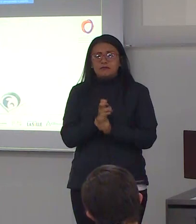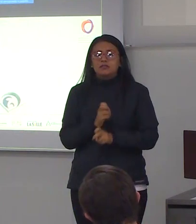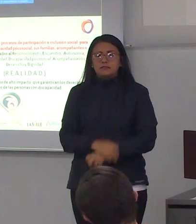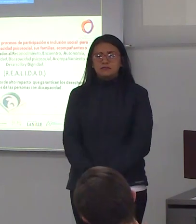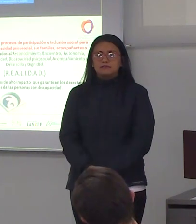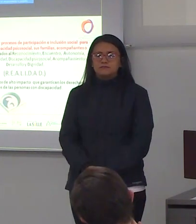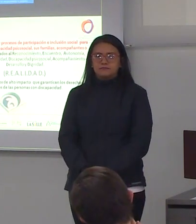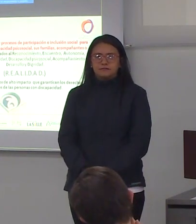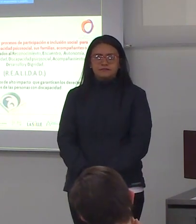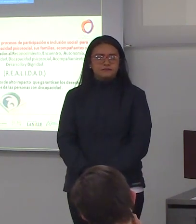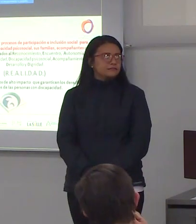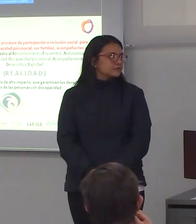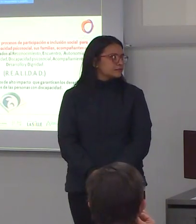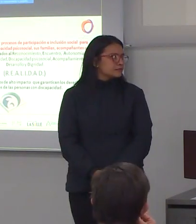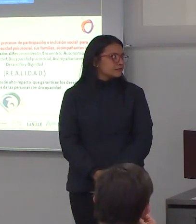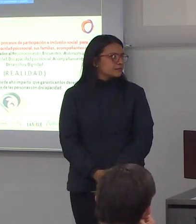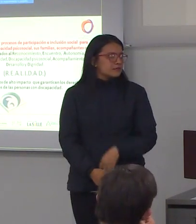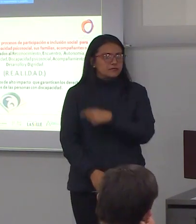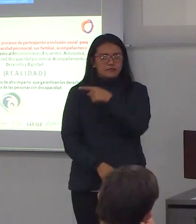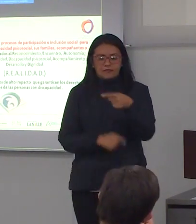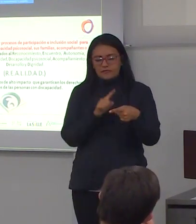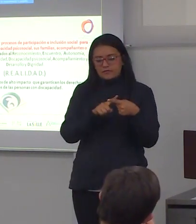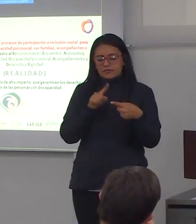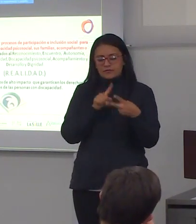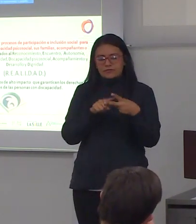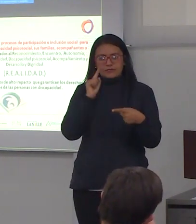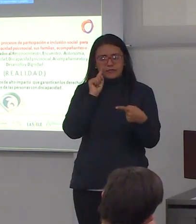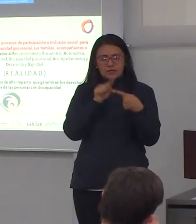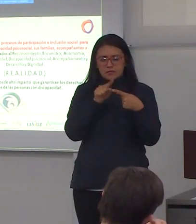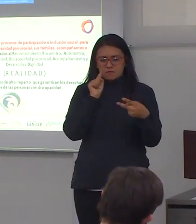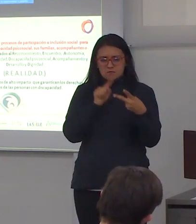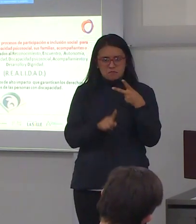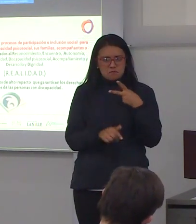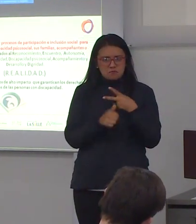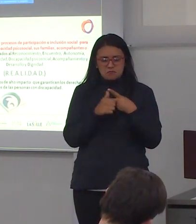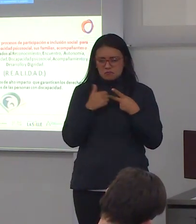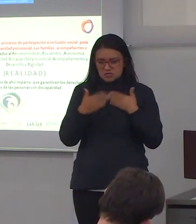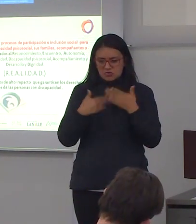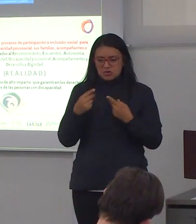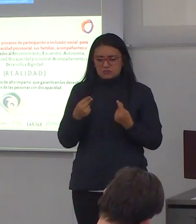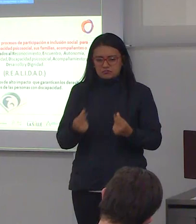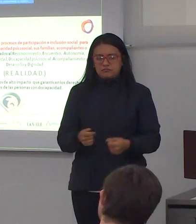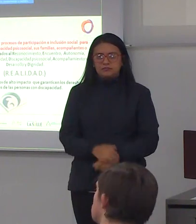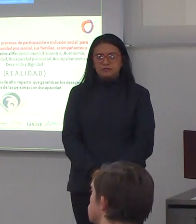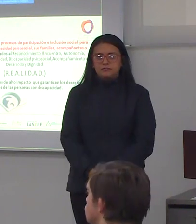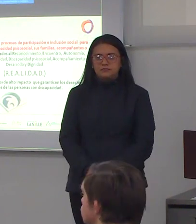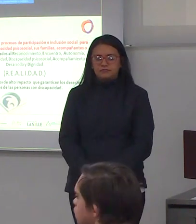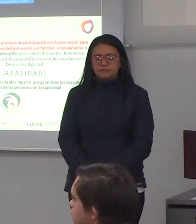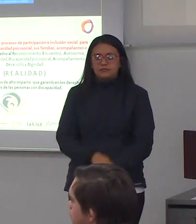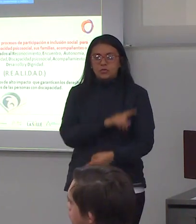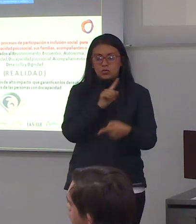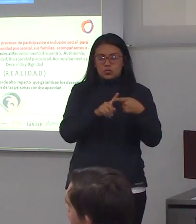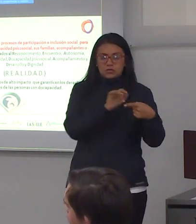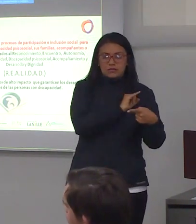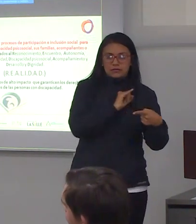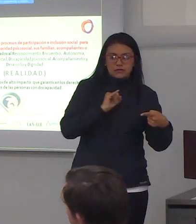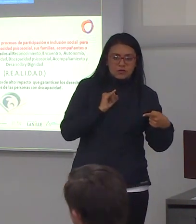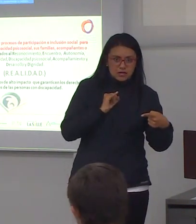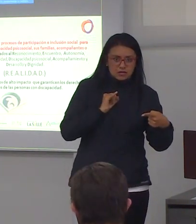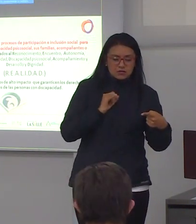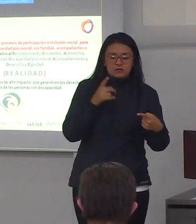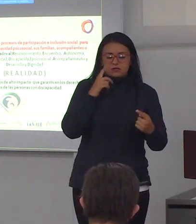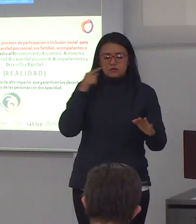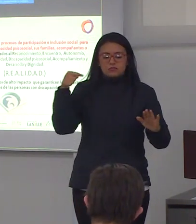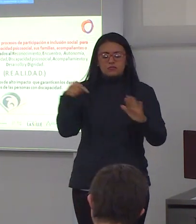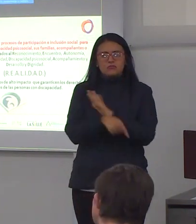bueno muy bien tenemos dos propósitos muy importantes ya vamos a ir agilizando acá uno a nivel individual y hoy vamos a